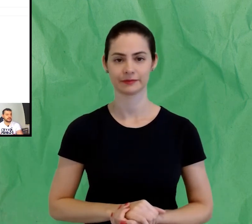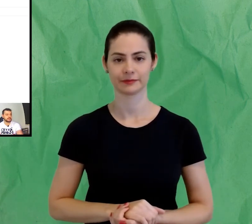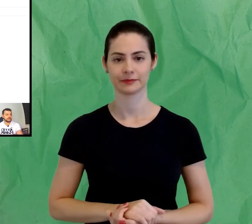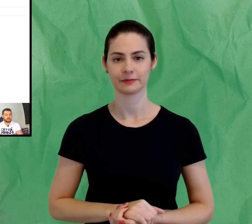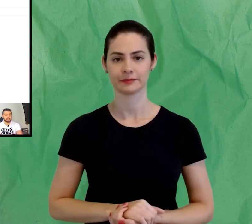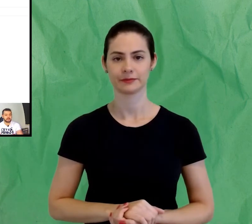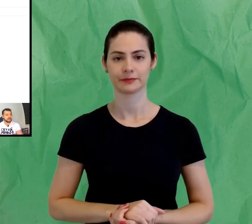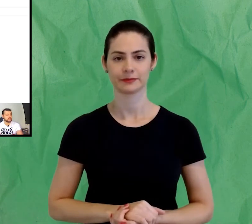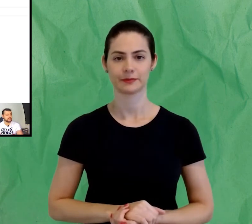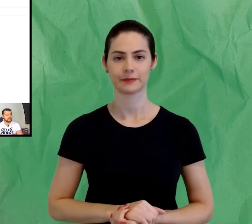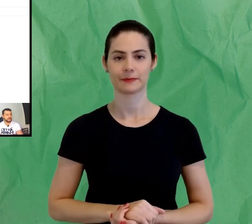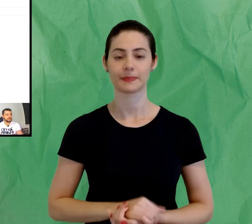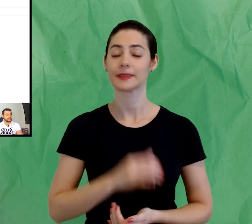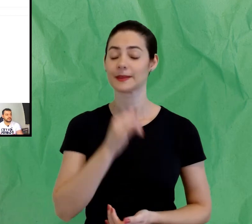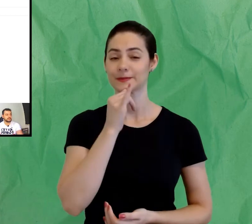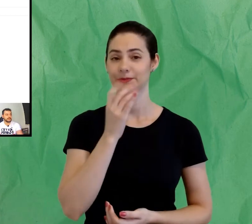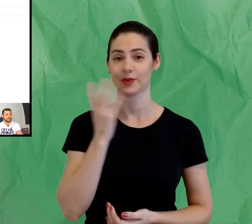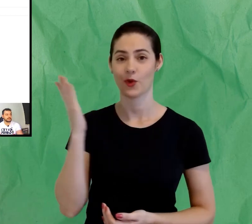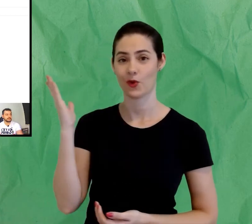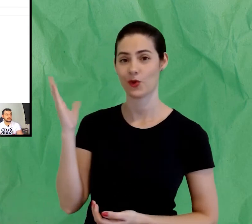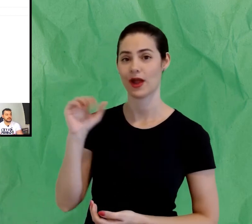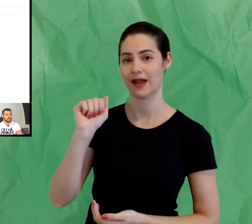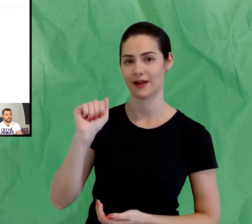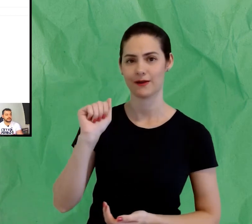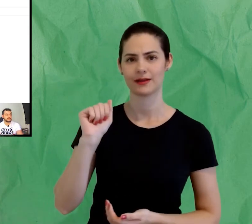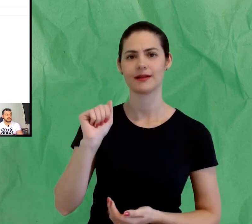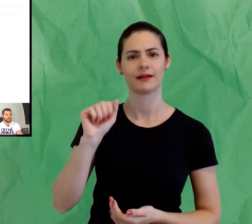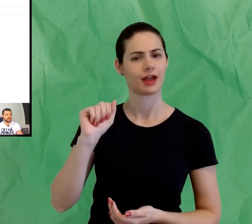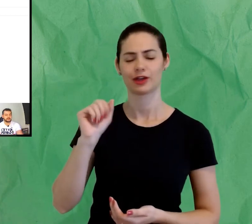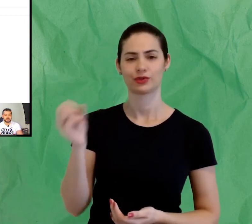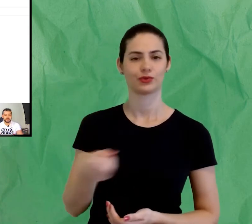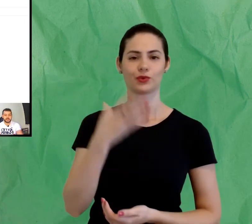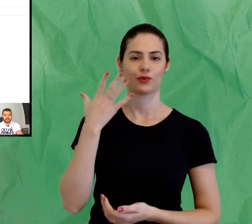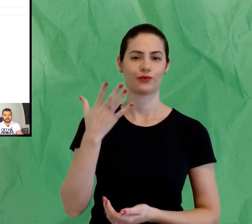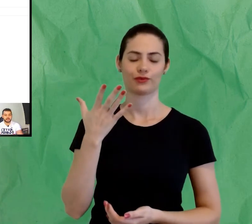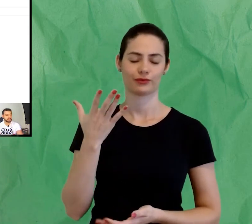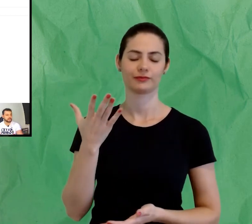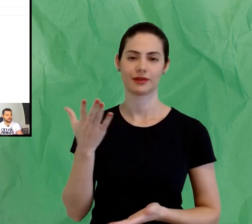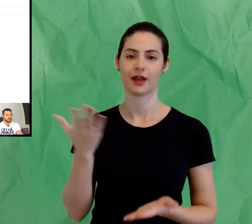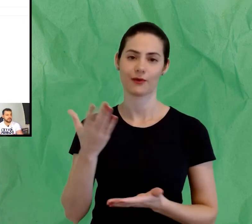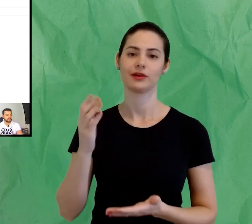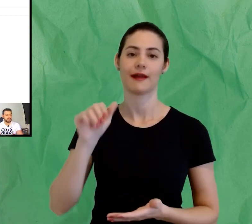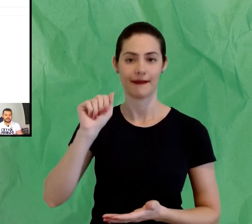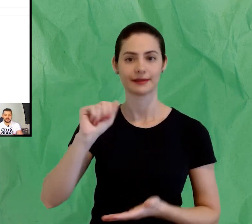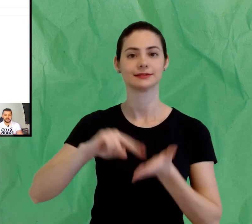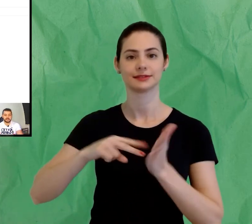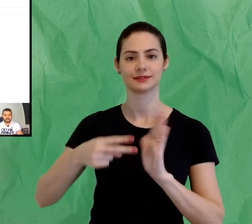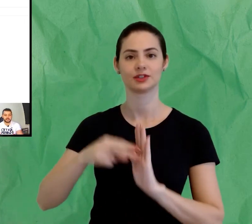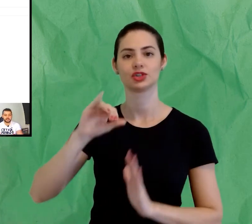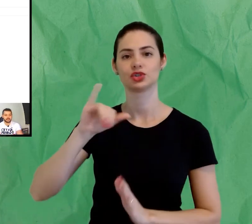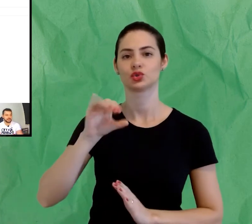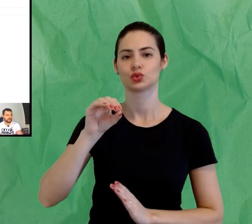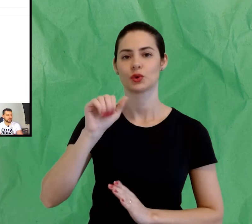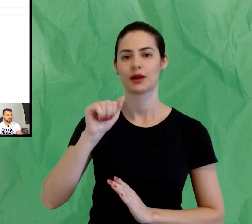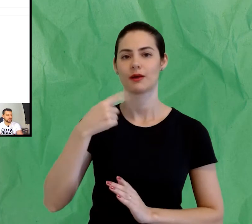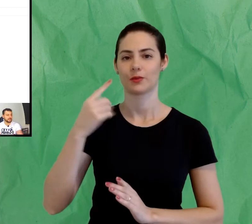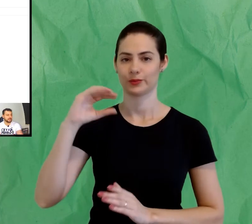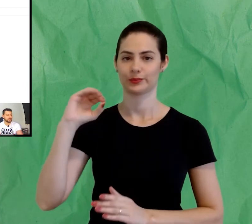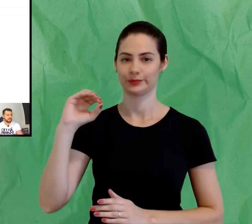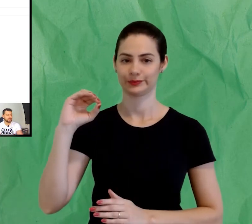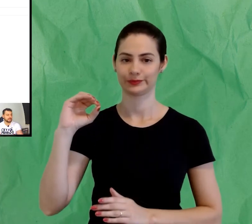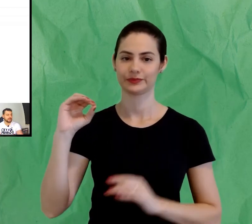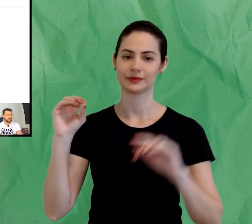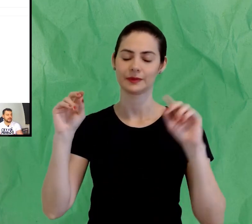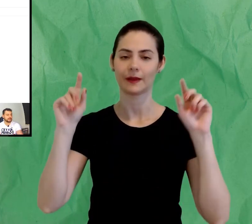certo? Então, olha só, o A agora possui um novo valor, que é João, e ele está exibido aqui entre aspas. Então,